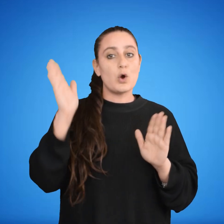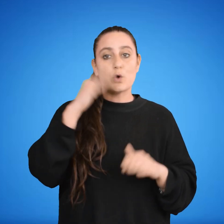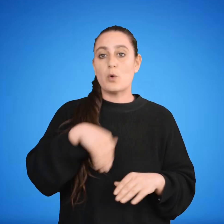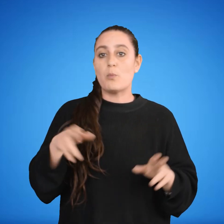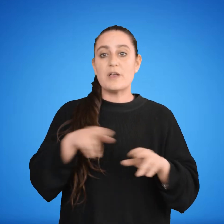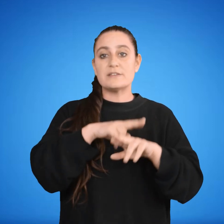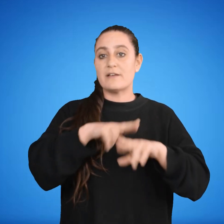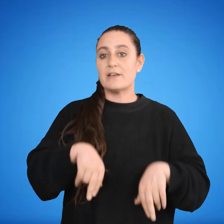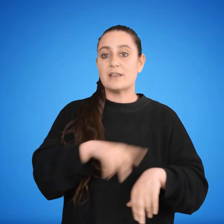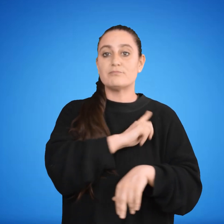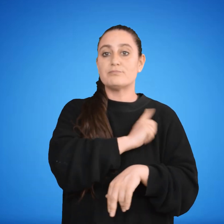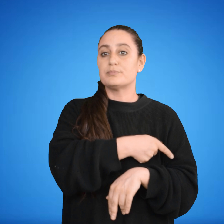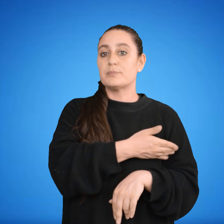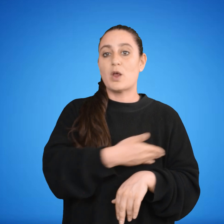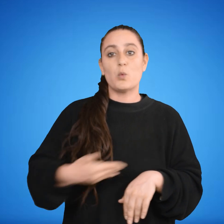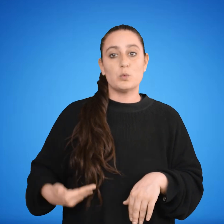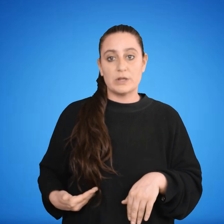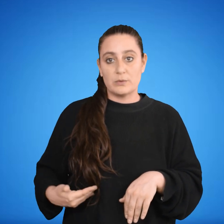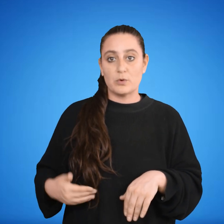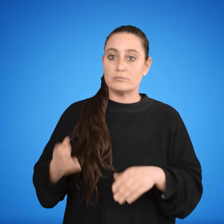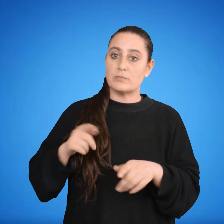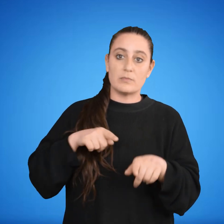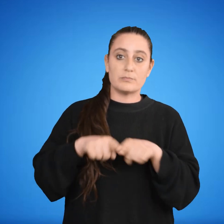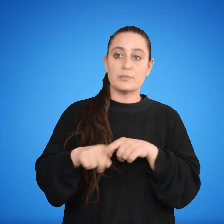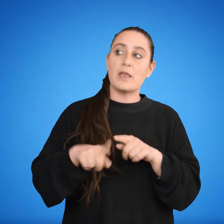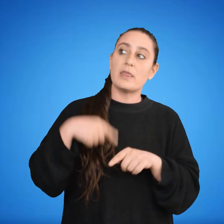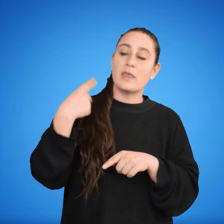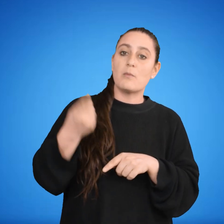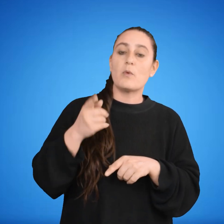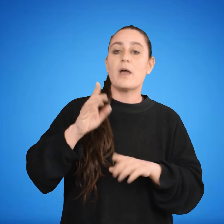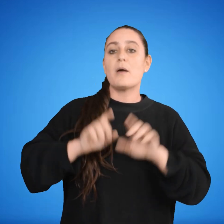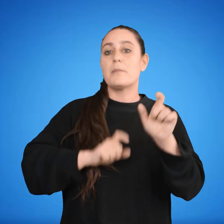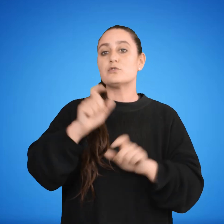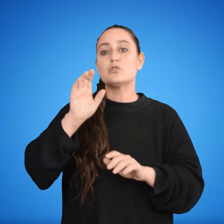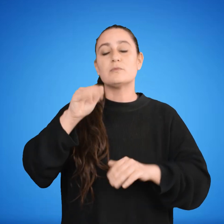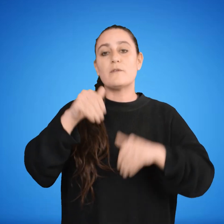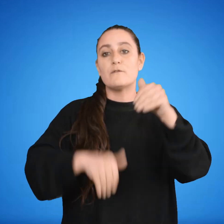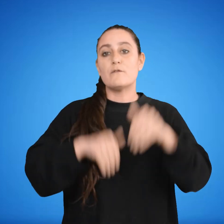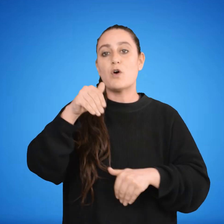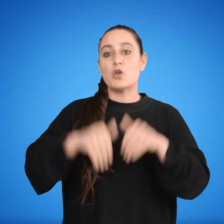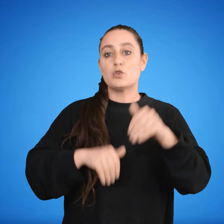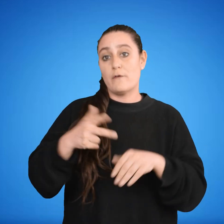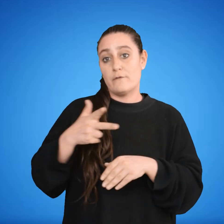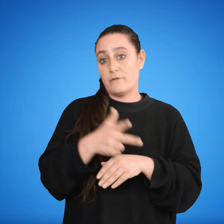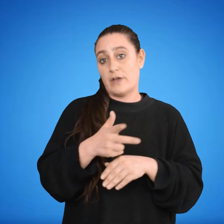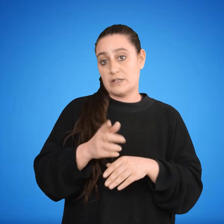vetadas por el Poder Ejecutivo y entrarán en vigencia luego que el electorado convocado especialmente en la fecha que la misma ley